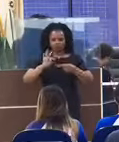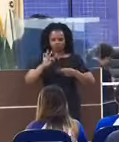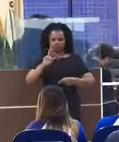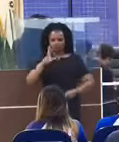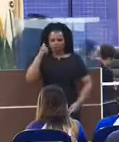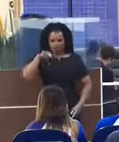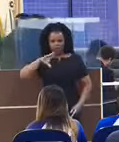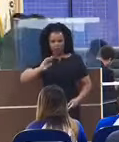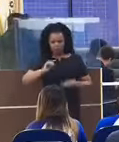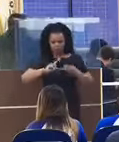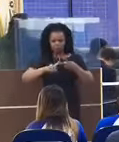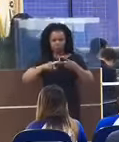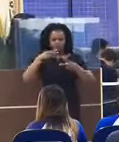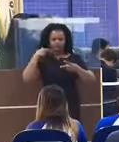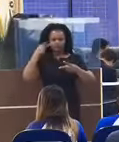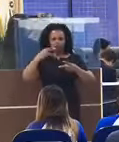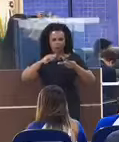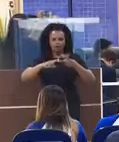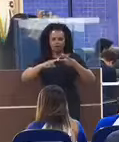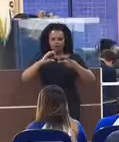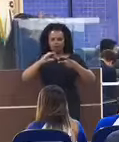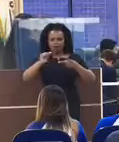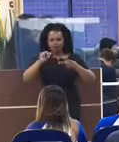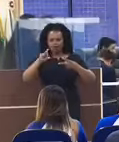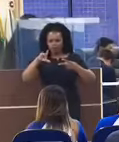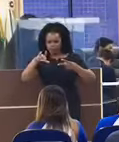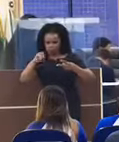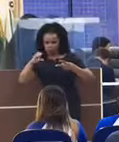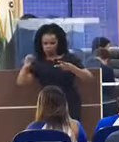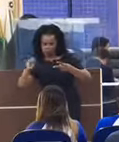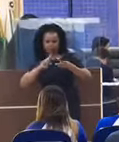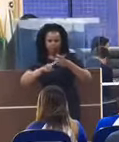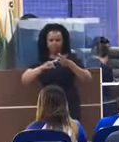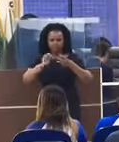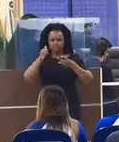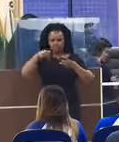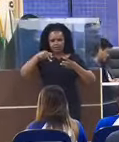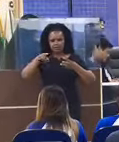vereador Carlos Sangueiro e vereadora Sandra Bolinha.